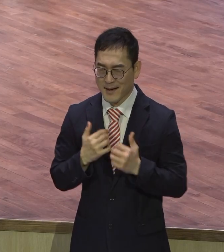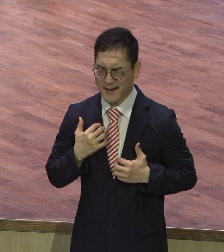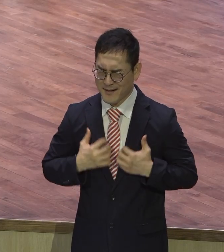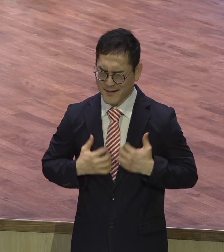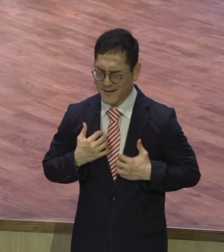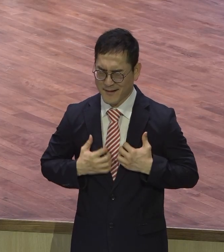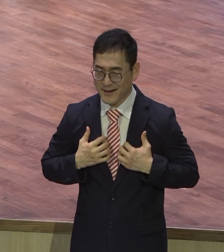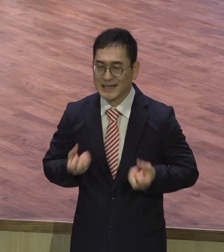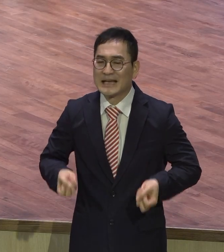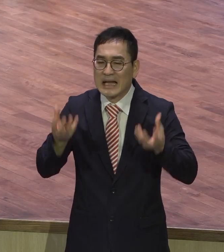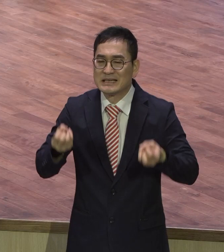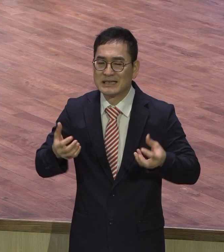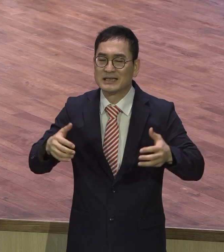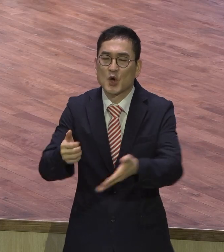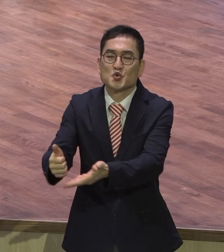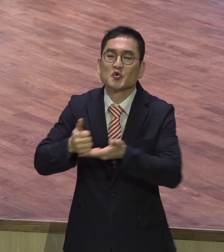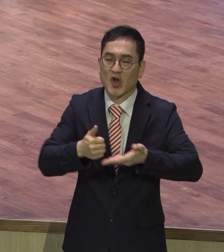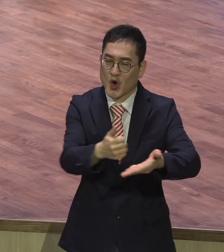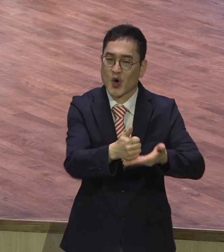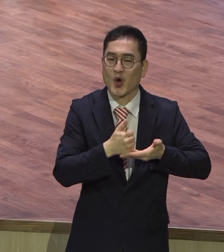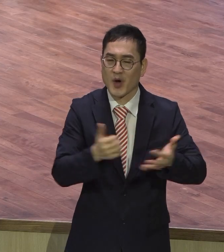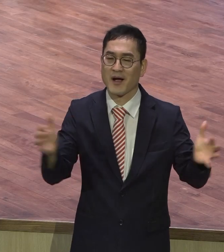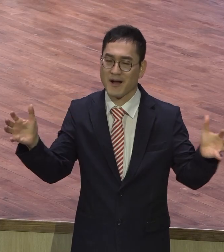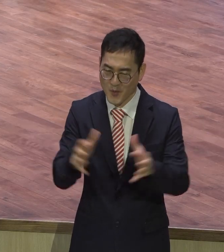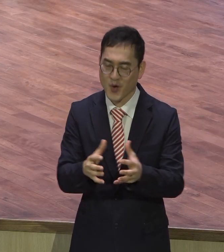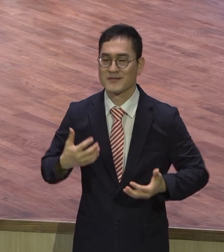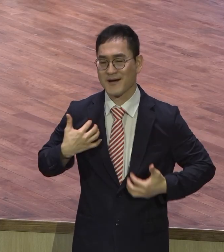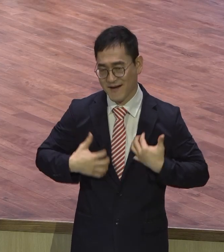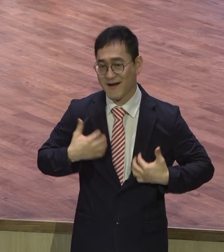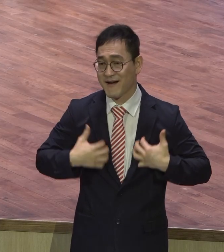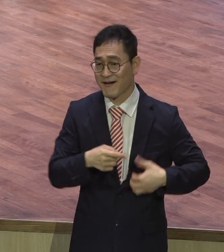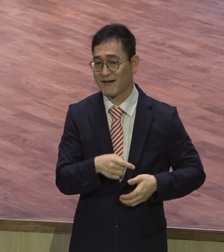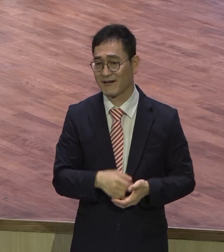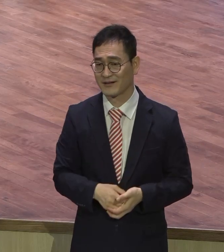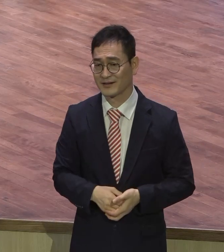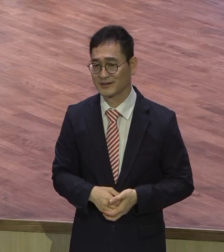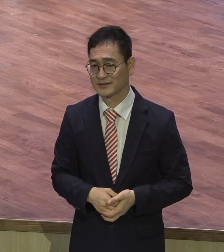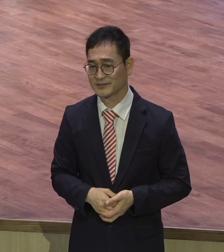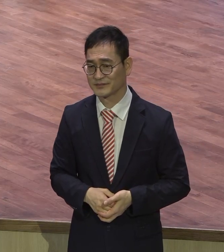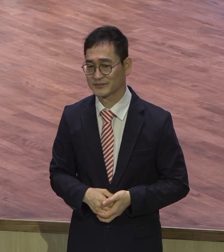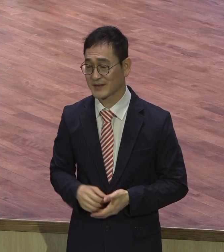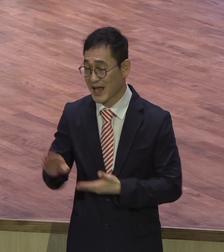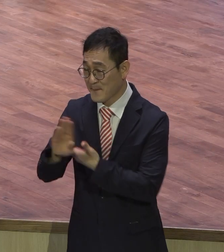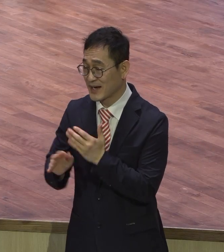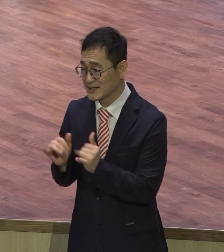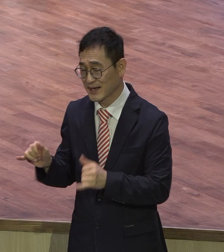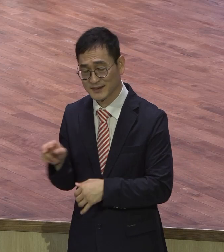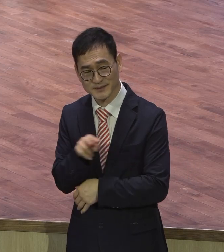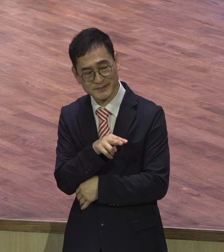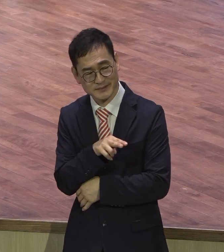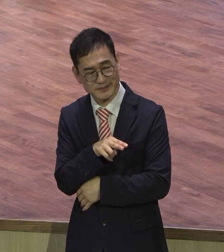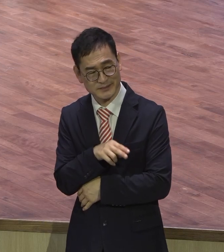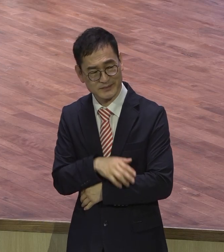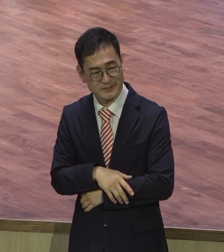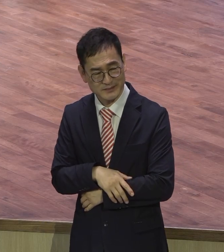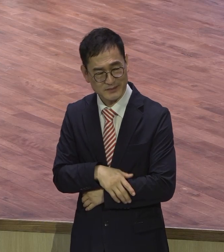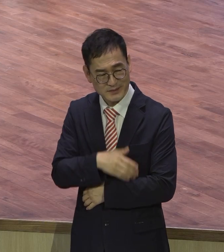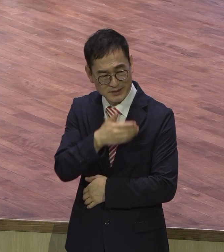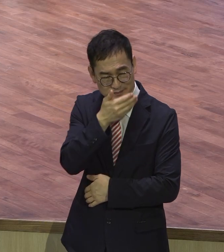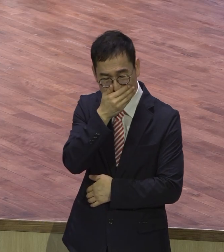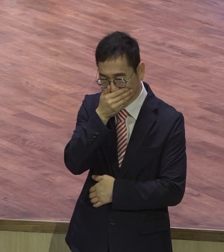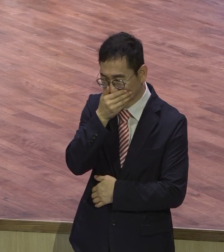잔치를 베풀고 있는데 이것을 별로 달갑지 않게 여기는 한 부류와